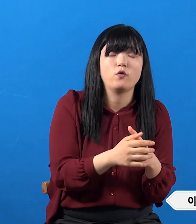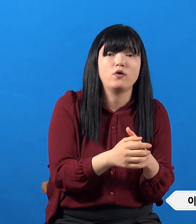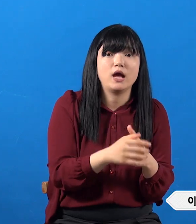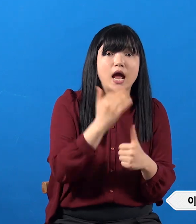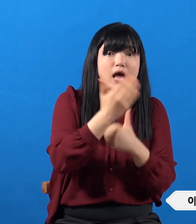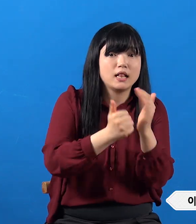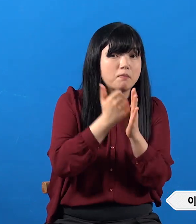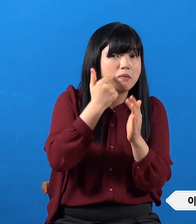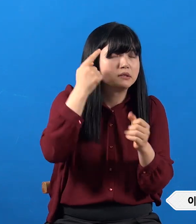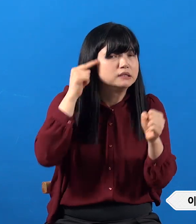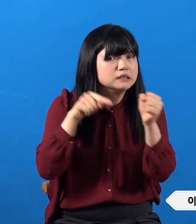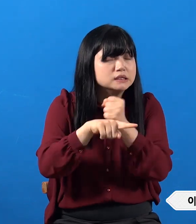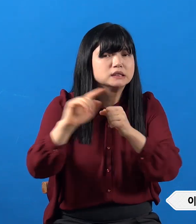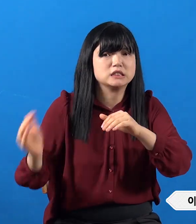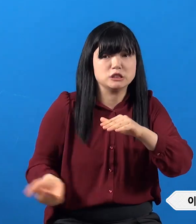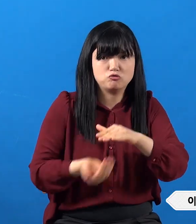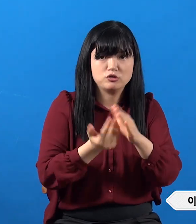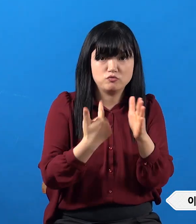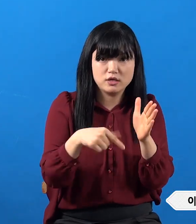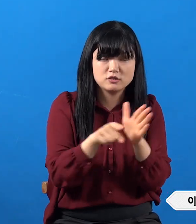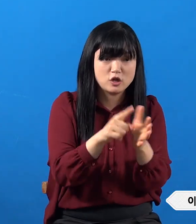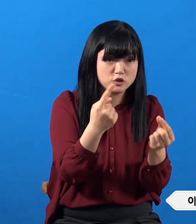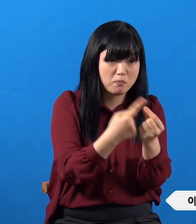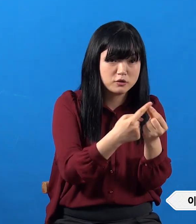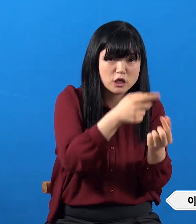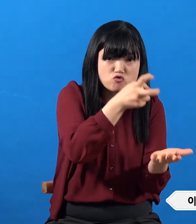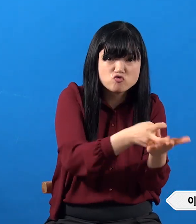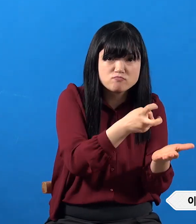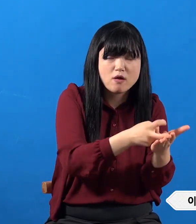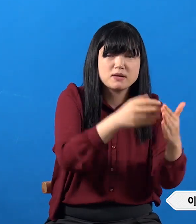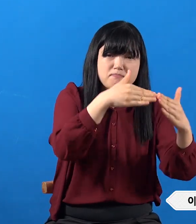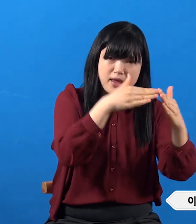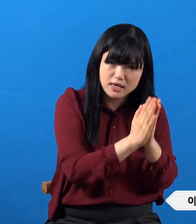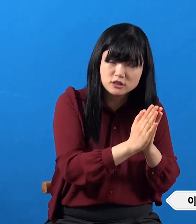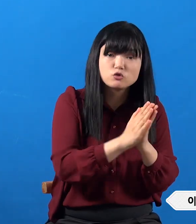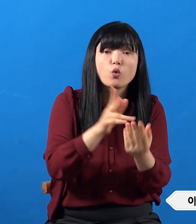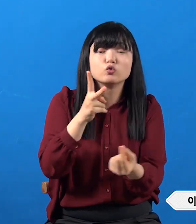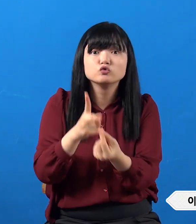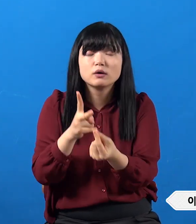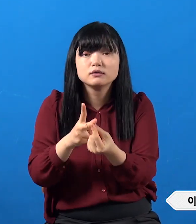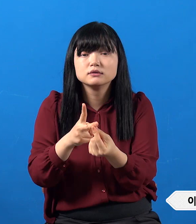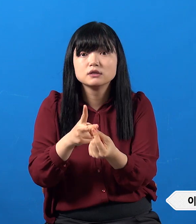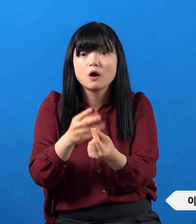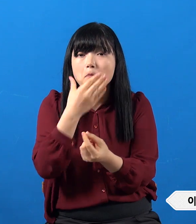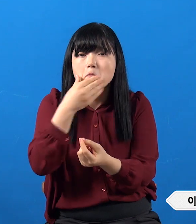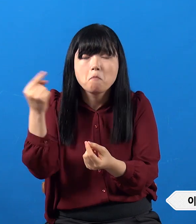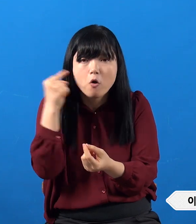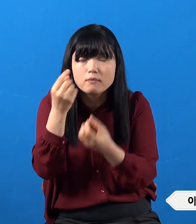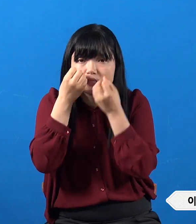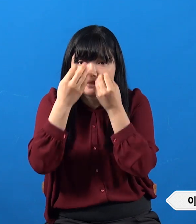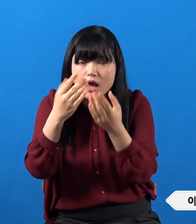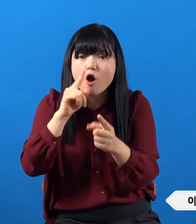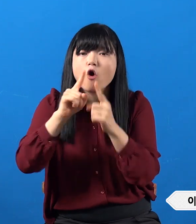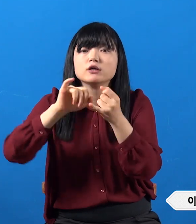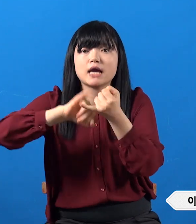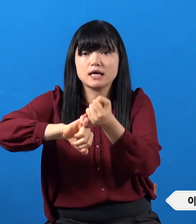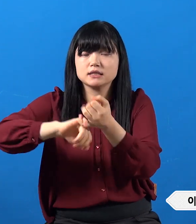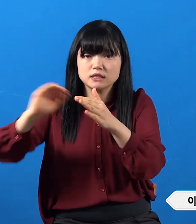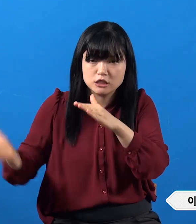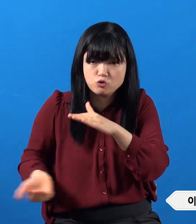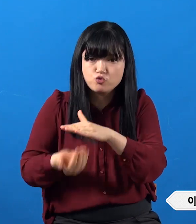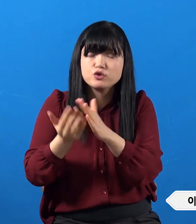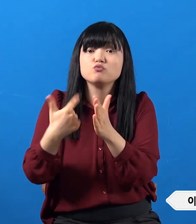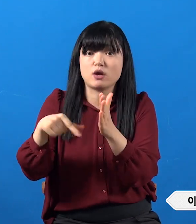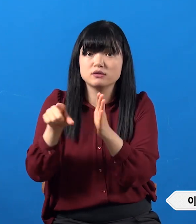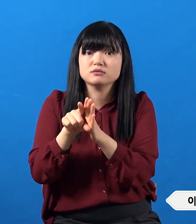아버지의 뜻을 이루려고 첫 번째 것 율법을 폐하시고 둘째 것 복음의 새로운 언약을 성취하기